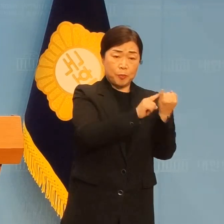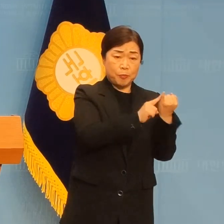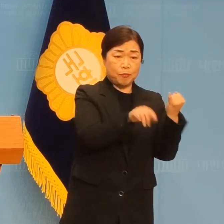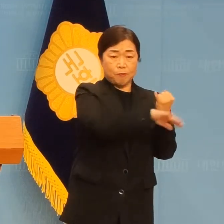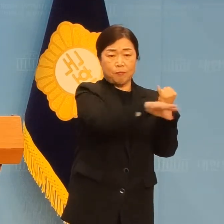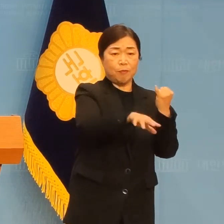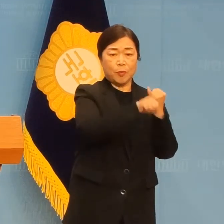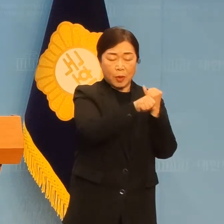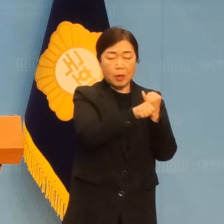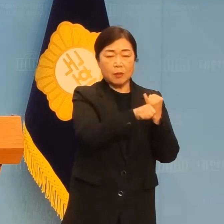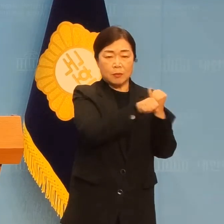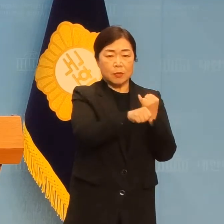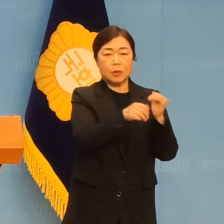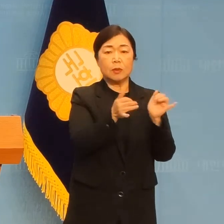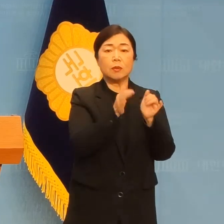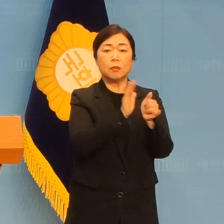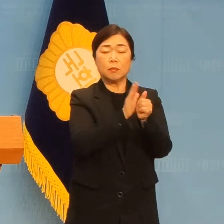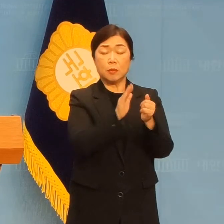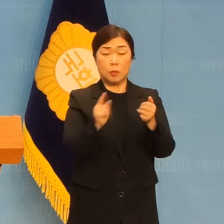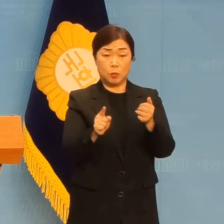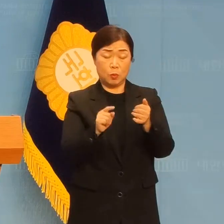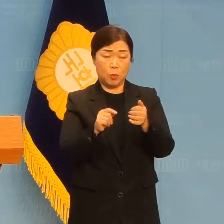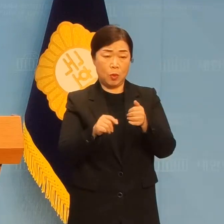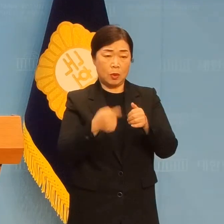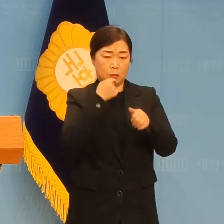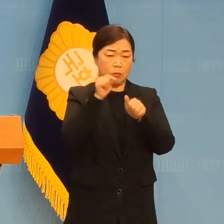사당임을 스스로 증명하고 있습니다.